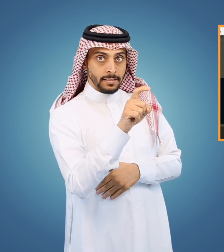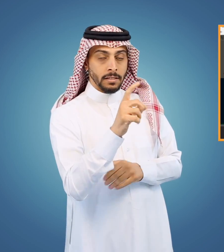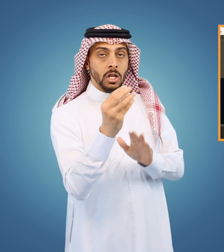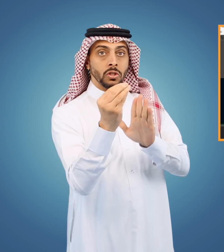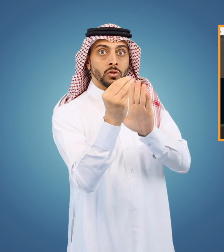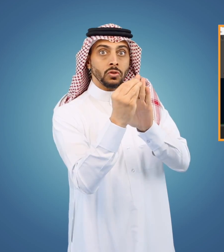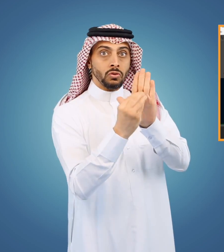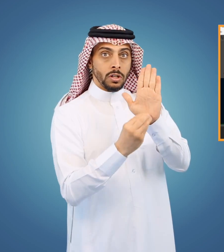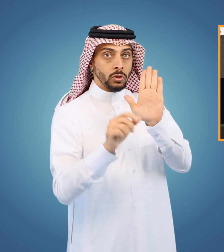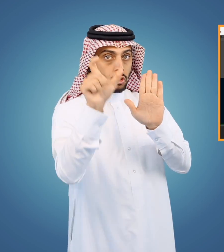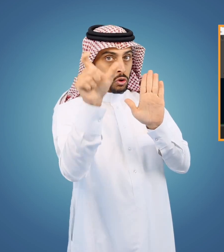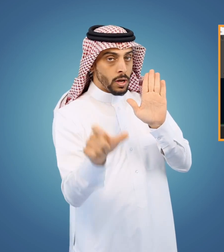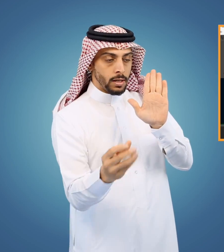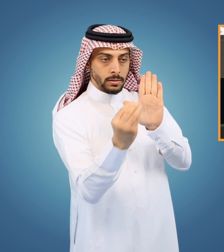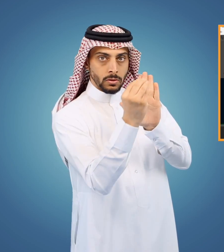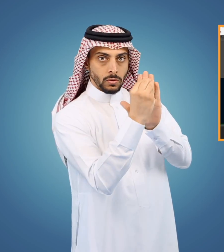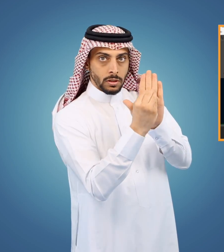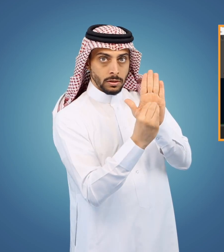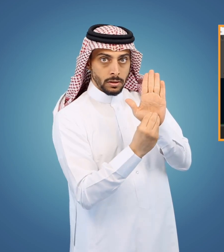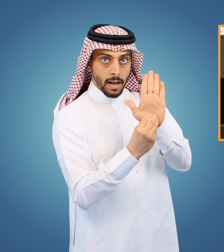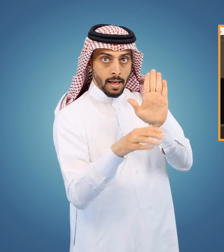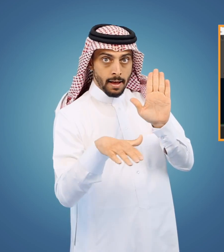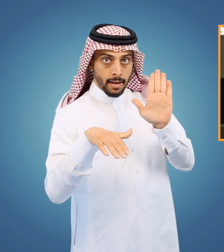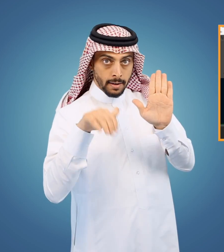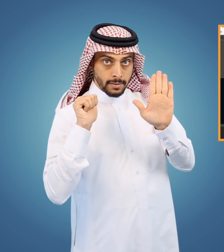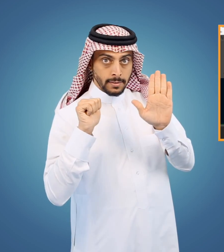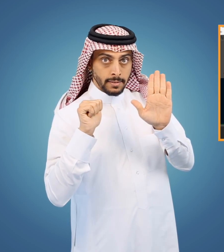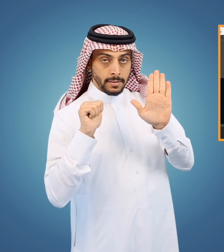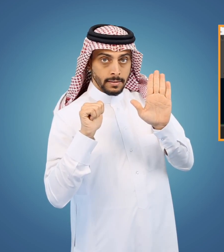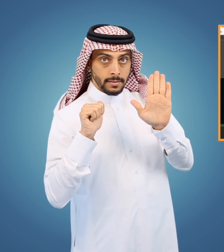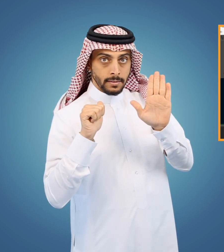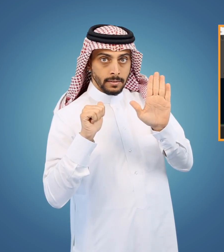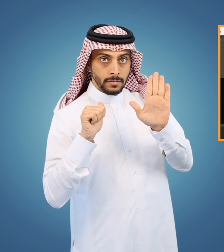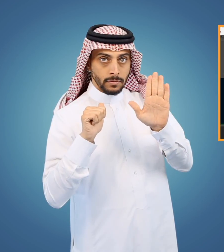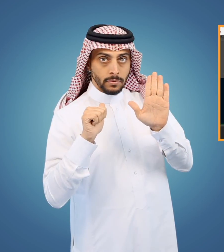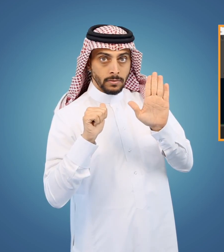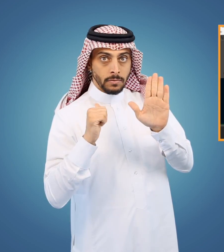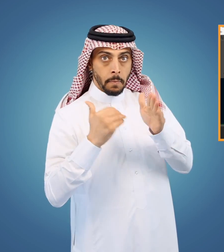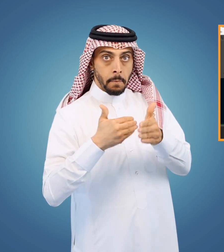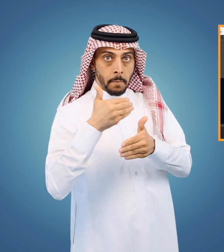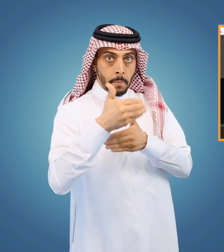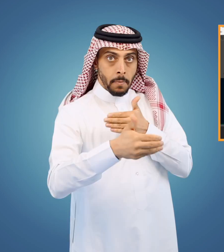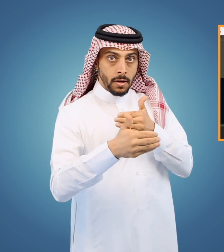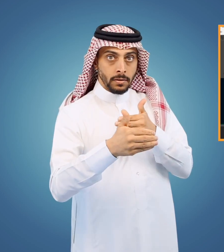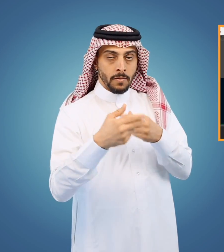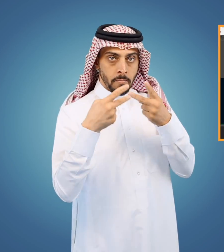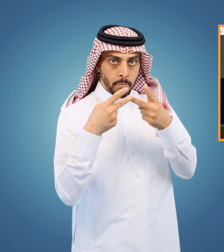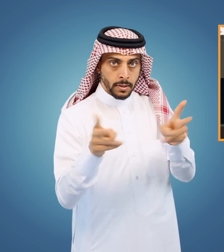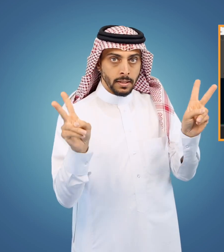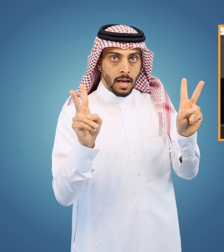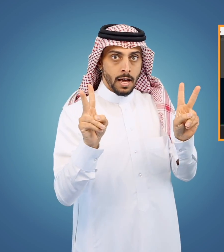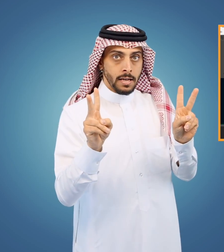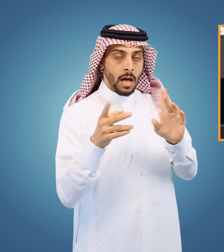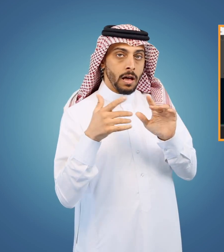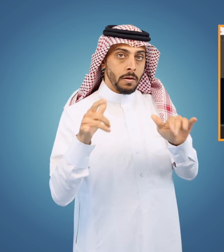ظهر نموذج الكتروني يطلب البيانات الشخصيه للعميل قم بتعبئه هذه البيانات ثم اختر